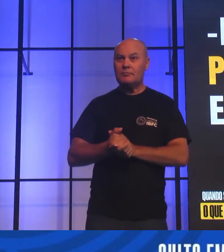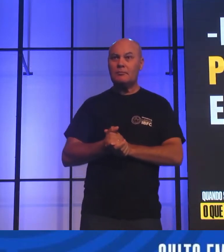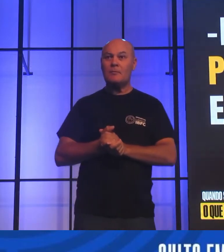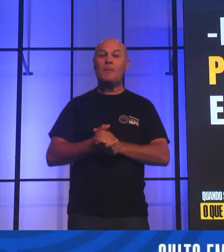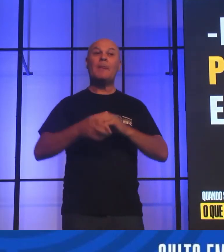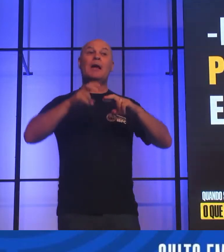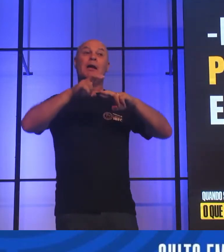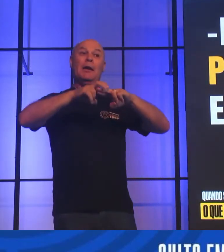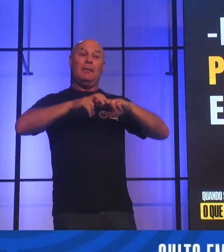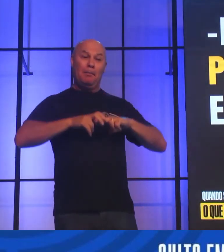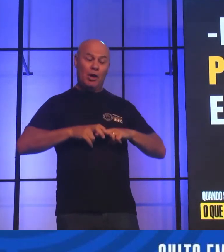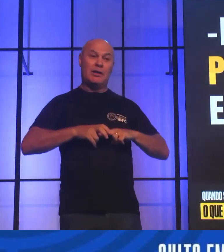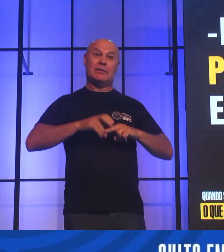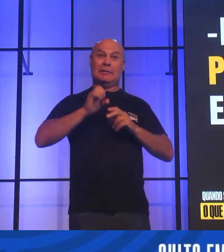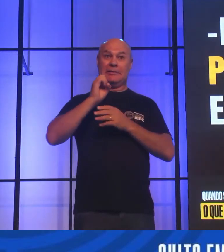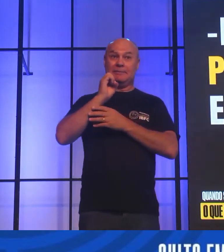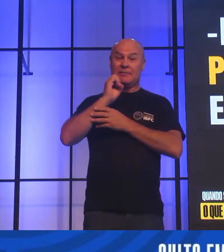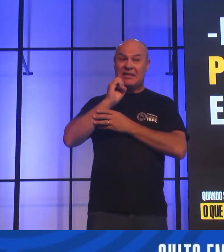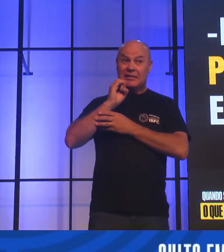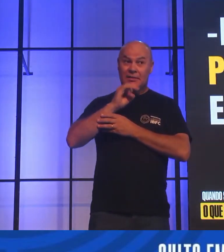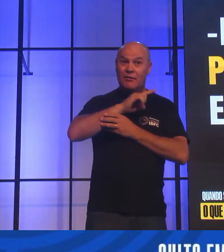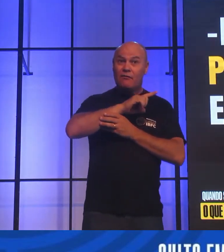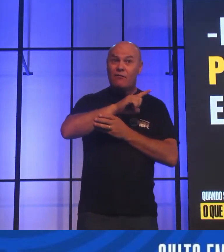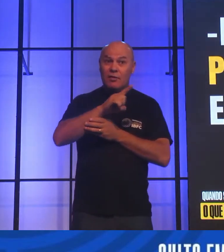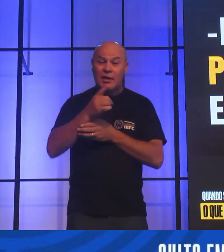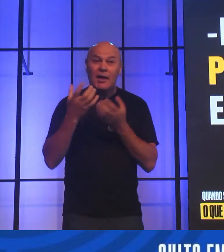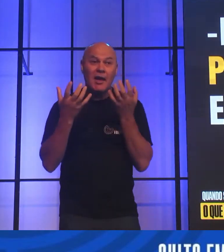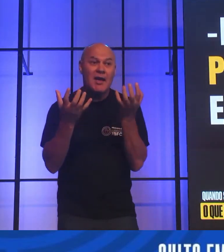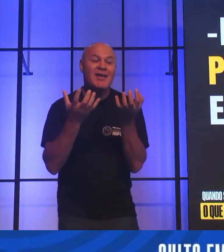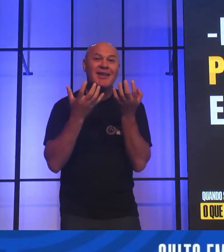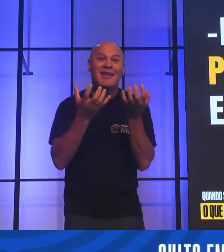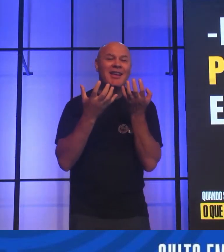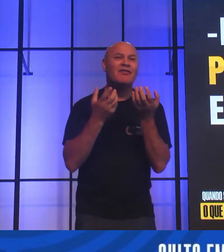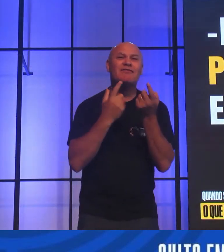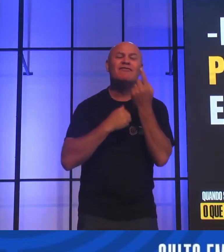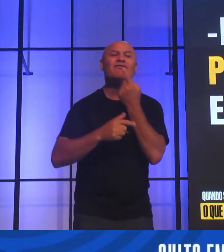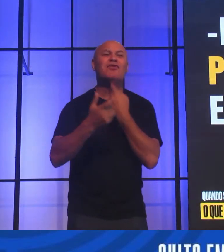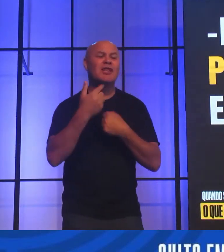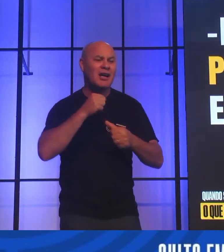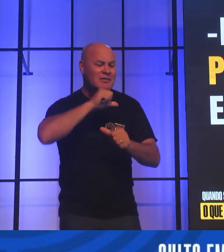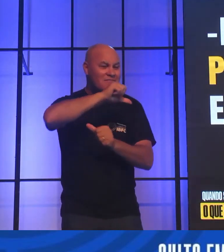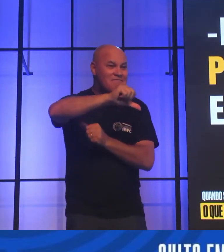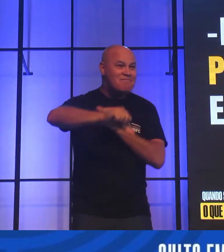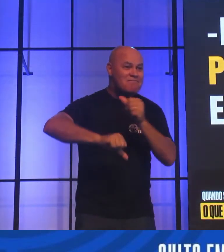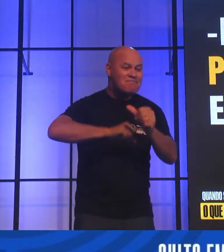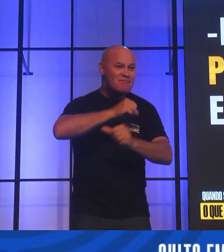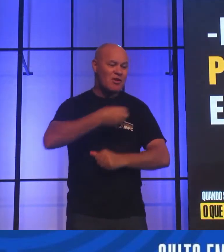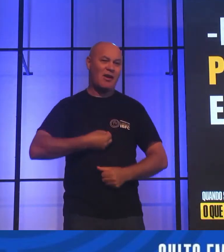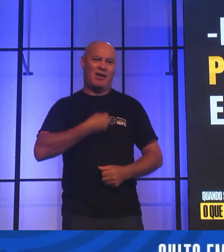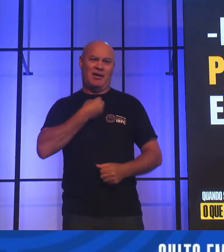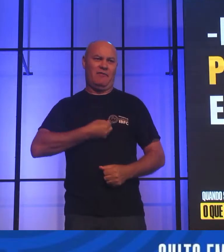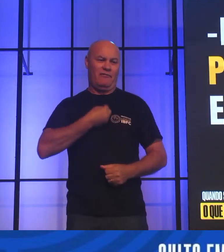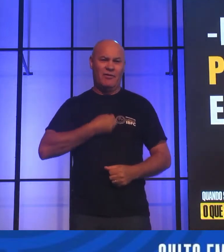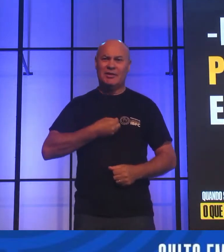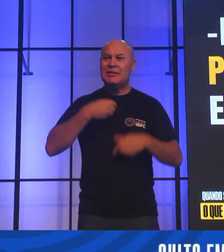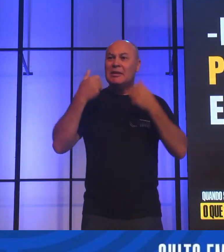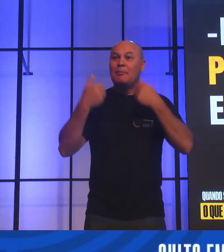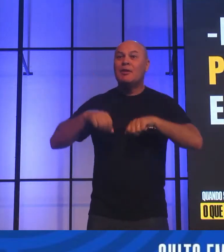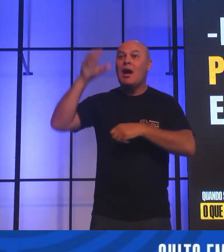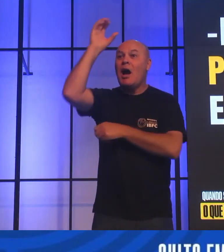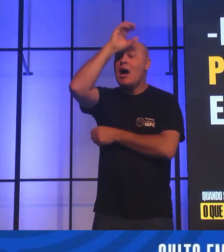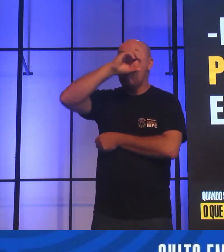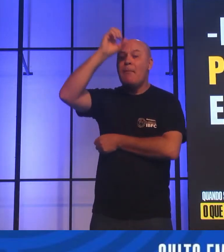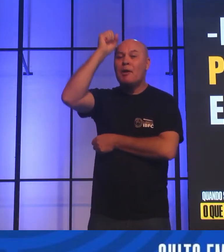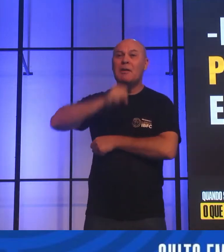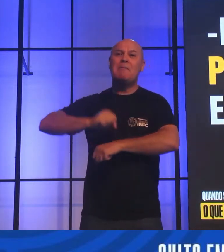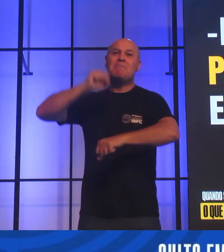sua vida mudada, transformada, você e eu precisamos parar de culpar as outras pessoas